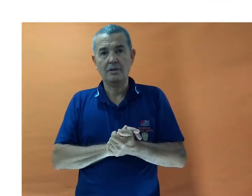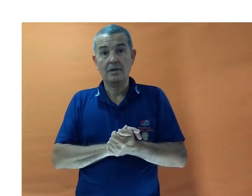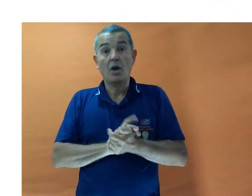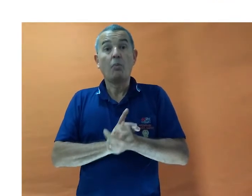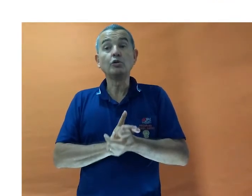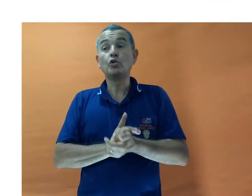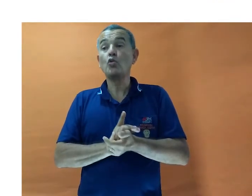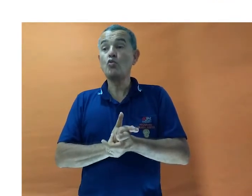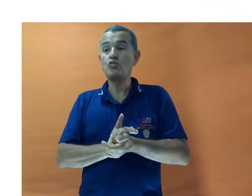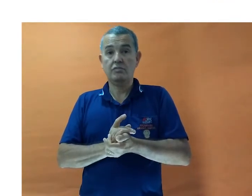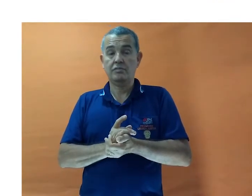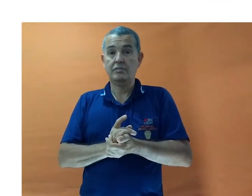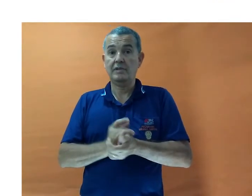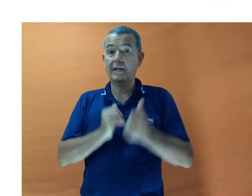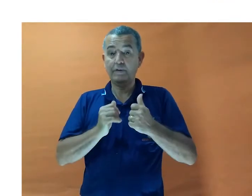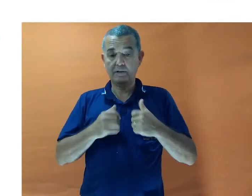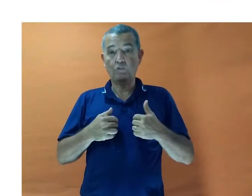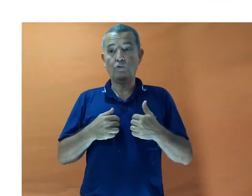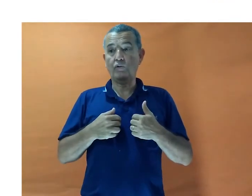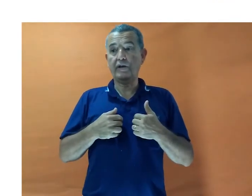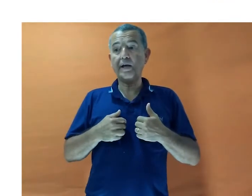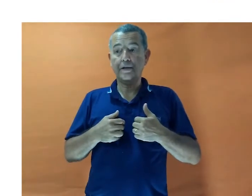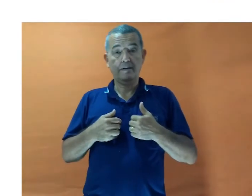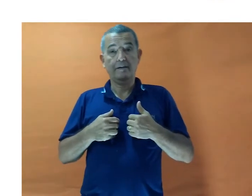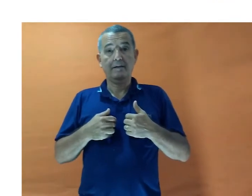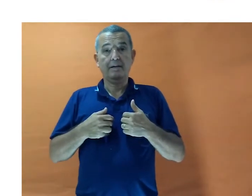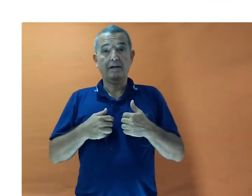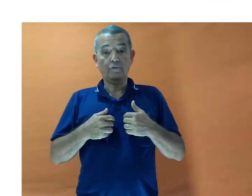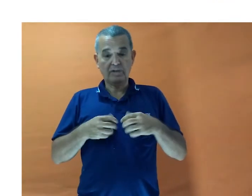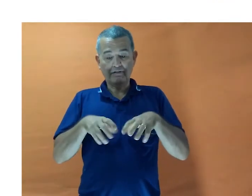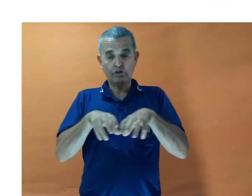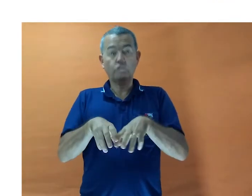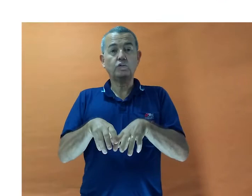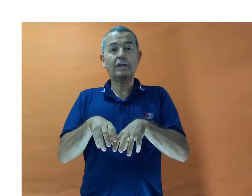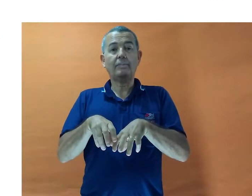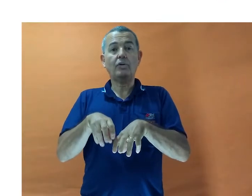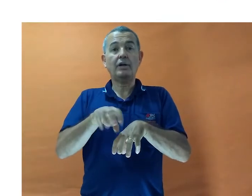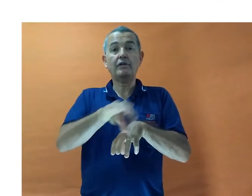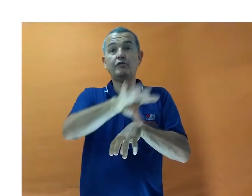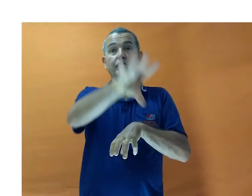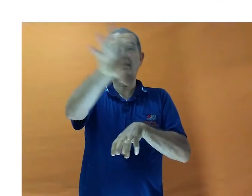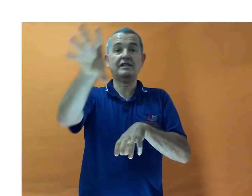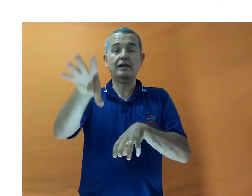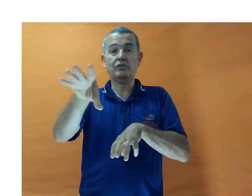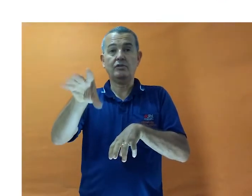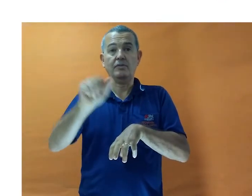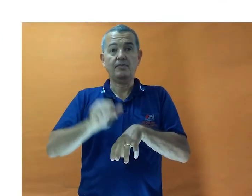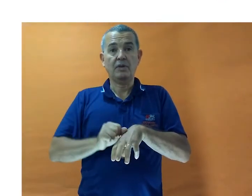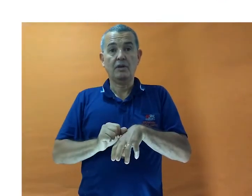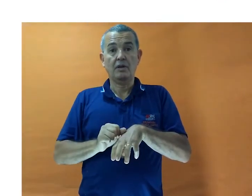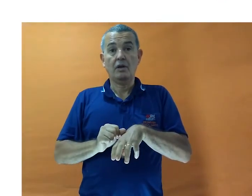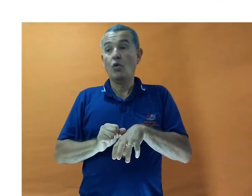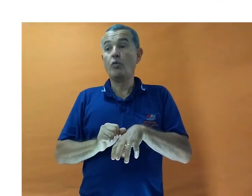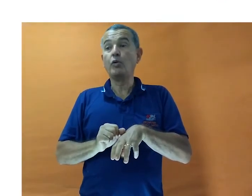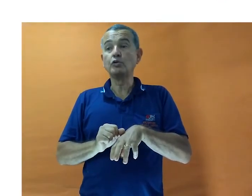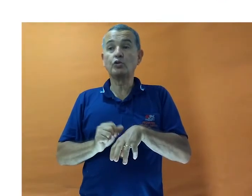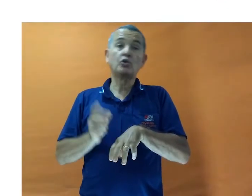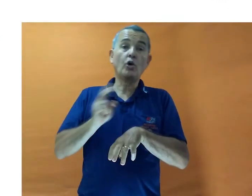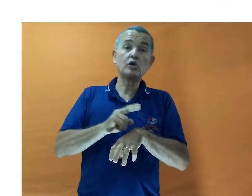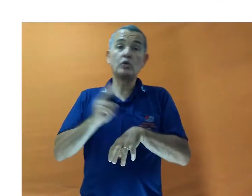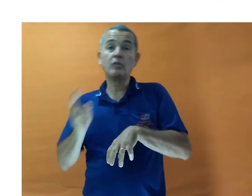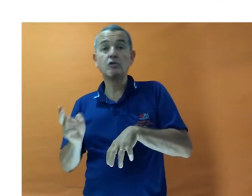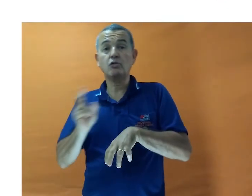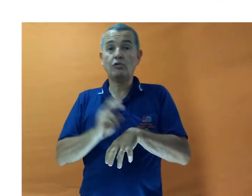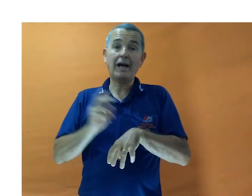Exatamente. Ponto 1, lembra que eu coloquei? Eu estava junto da bola e fui fazendo. O